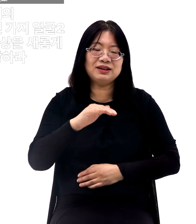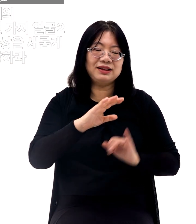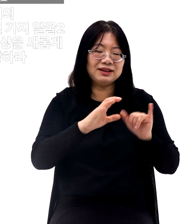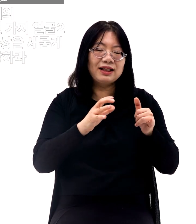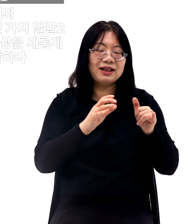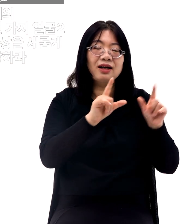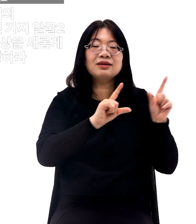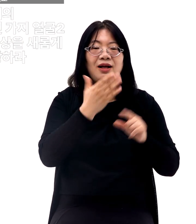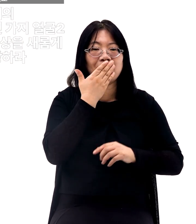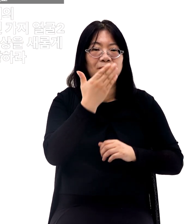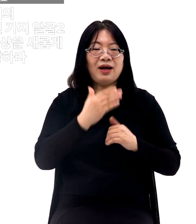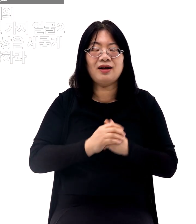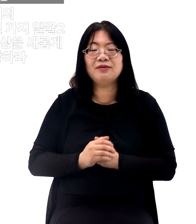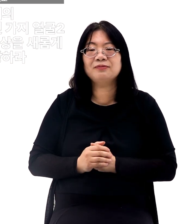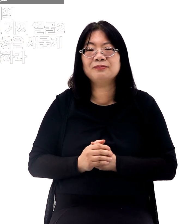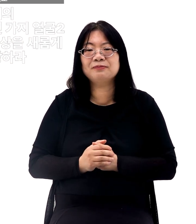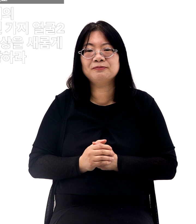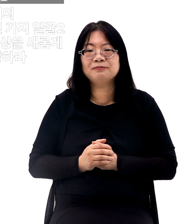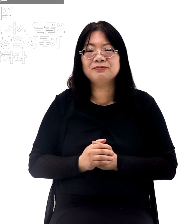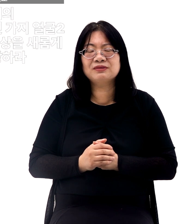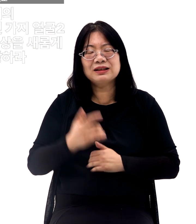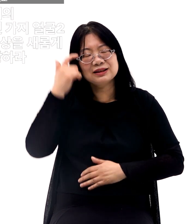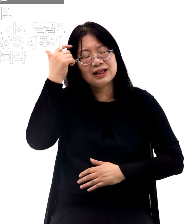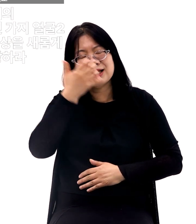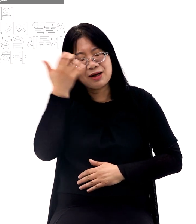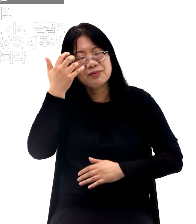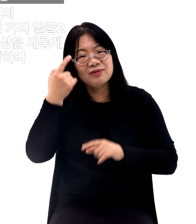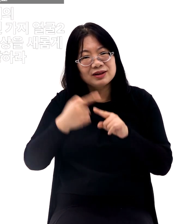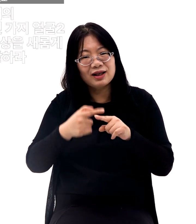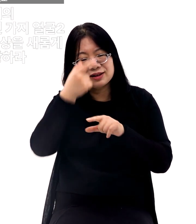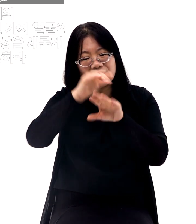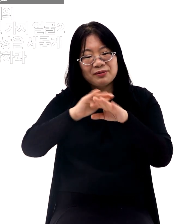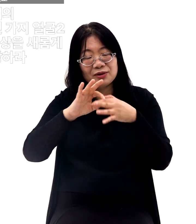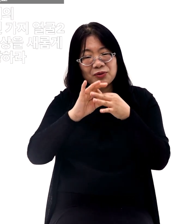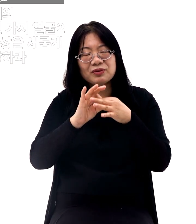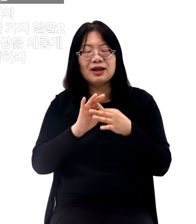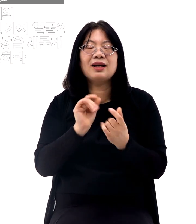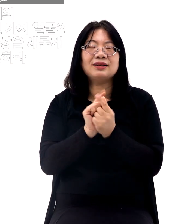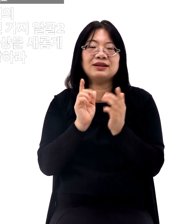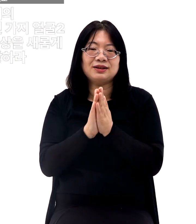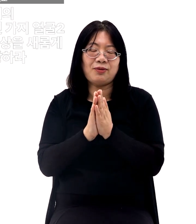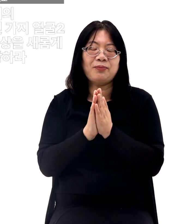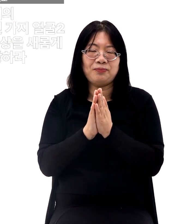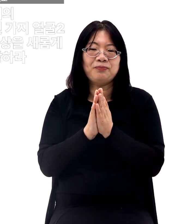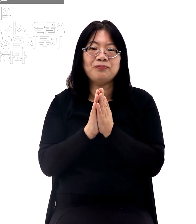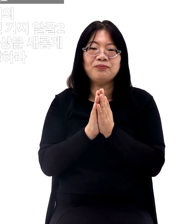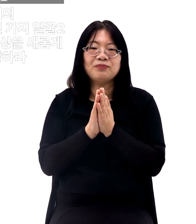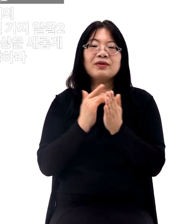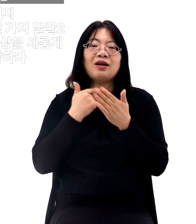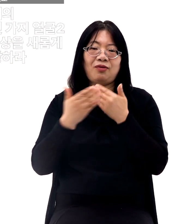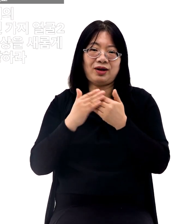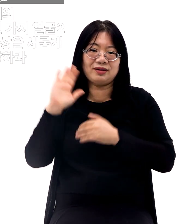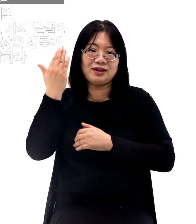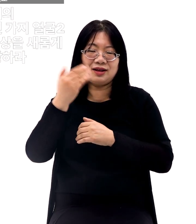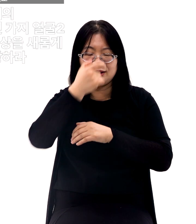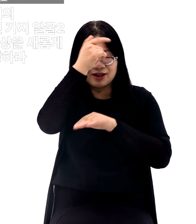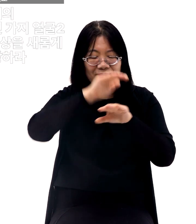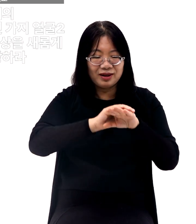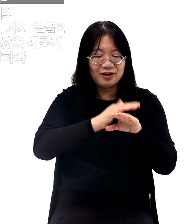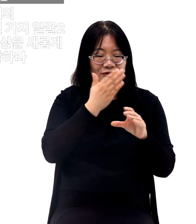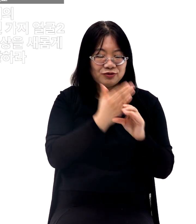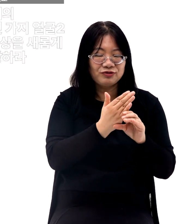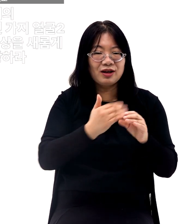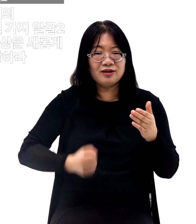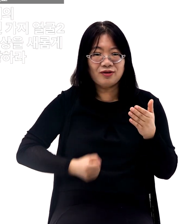상상력을 그리고 만나게 되는 거죠. 믿습니까? 예배드리다가 결심하게 되고